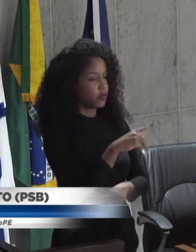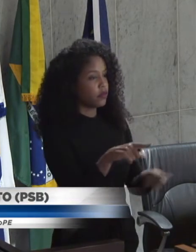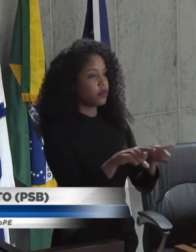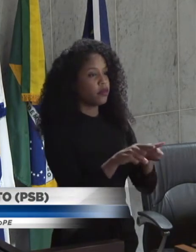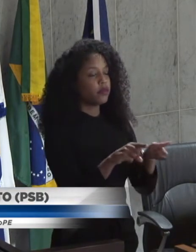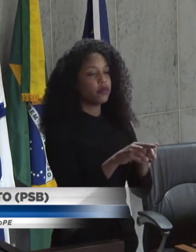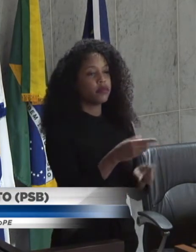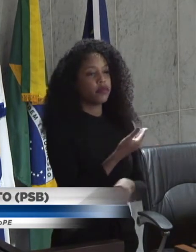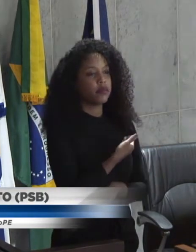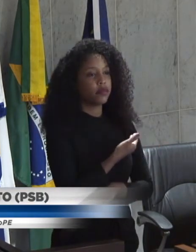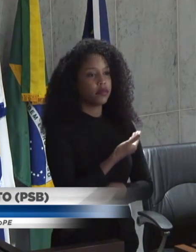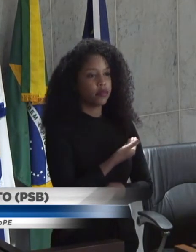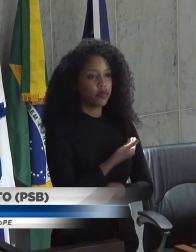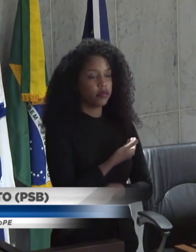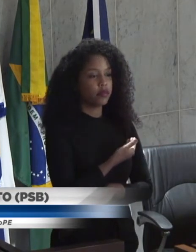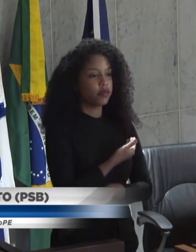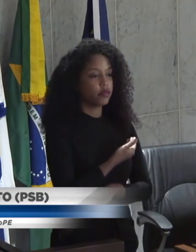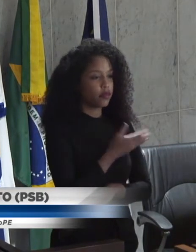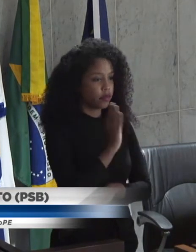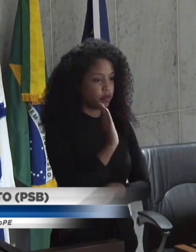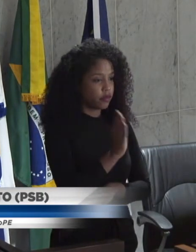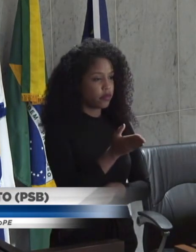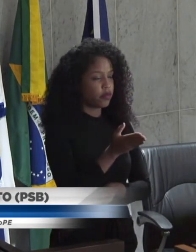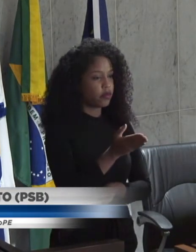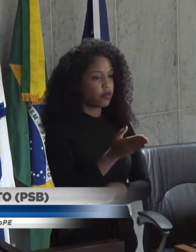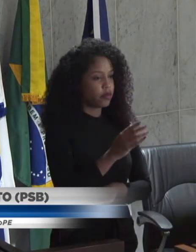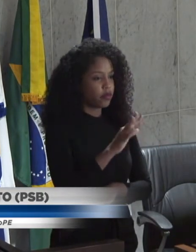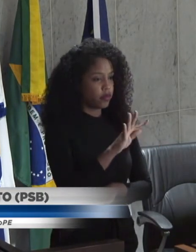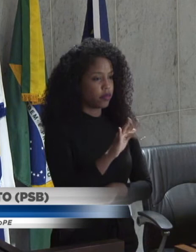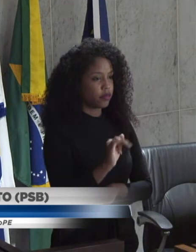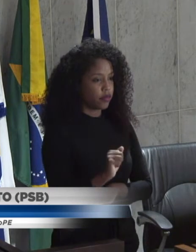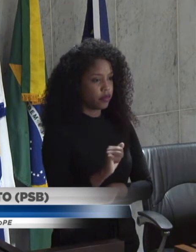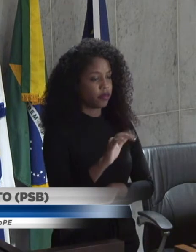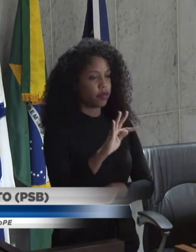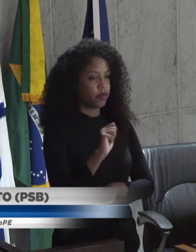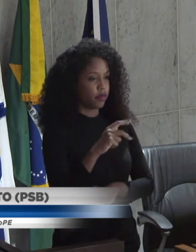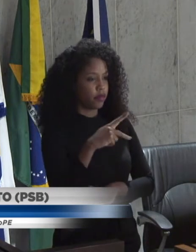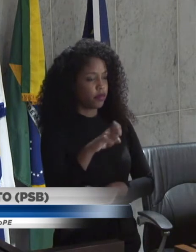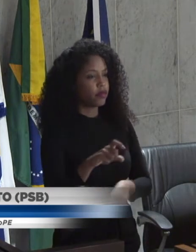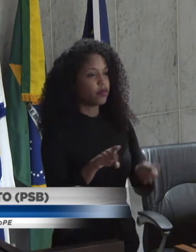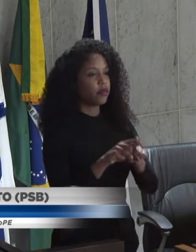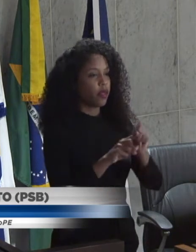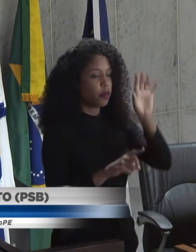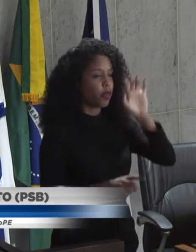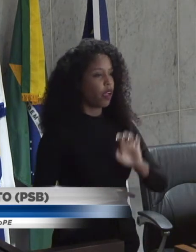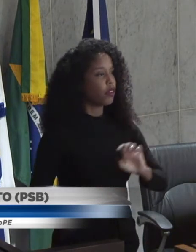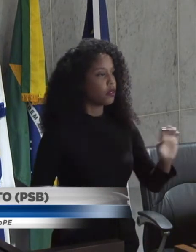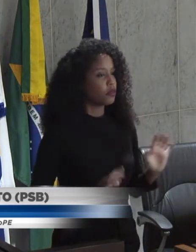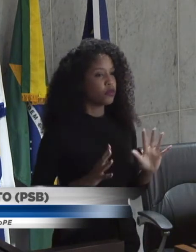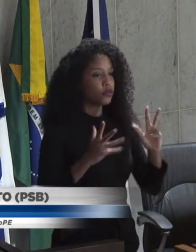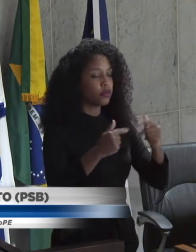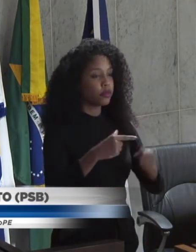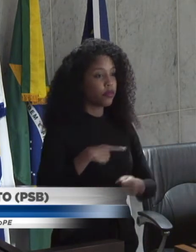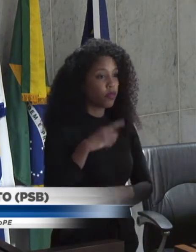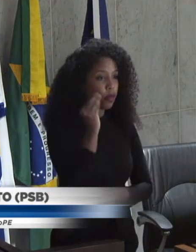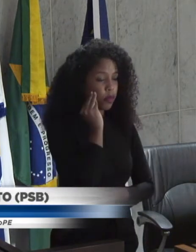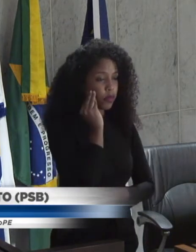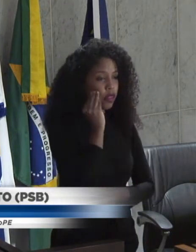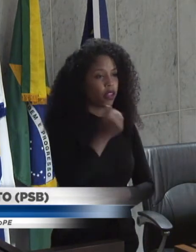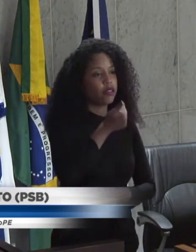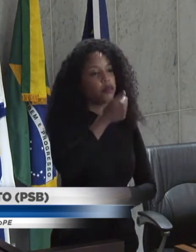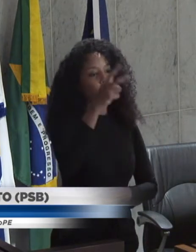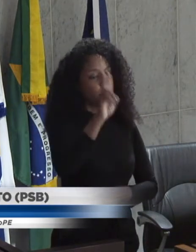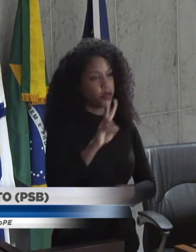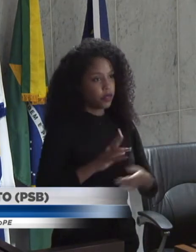também, que a base da FETAP, sobretudo, mas também a esquerda como um todo aqui em Pernambuco, deu a oportunidade de estar no primeiro mandato, um